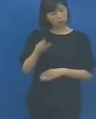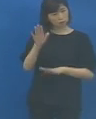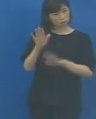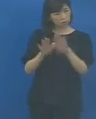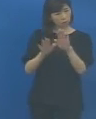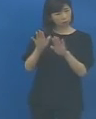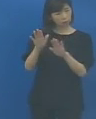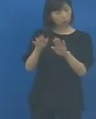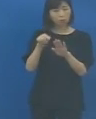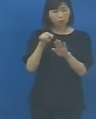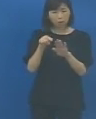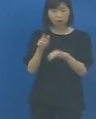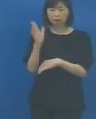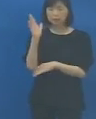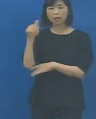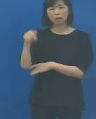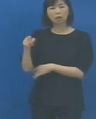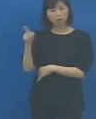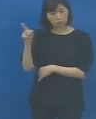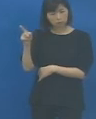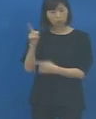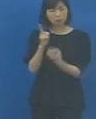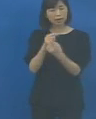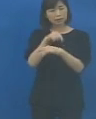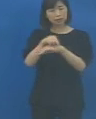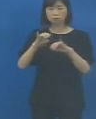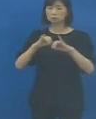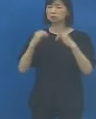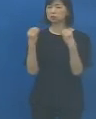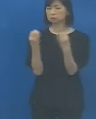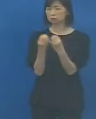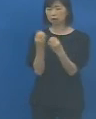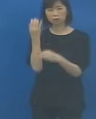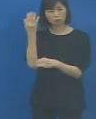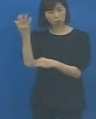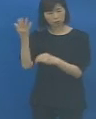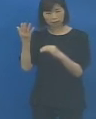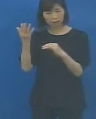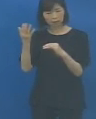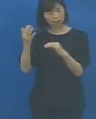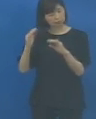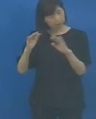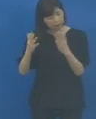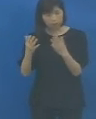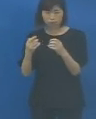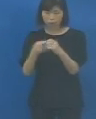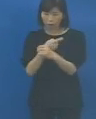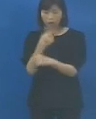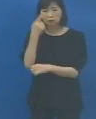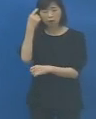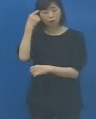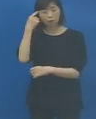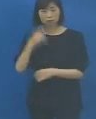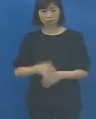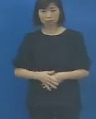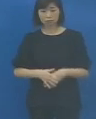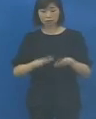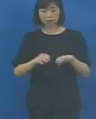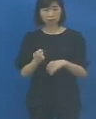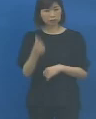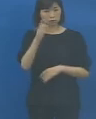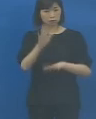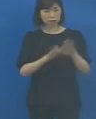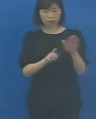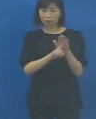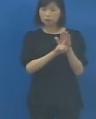分政府の対策として今まで想定してないんじゃないかと思うんですね。ですから、今の緊急事態宣言を